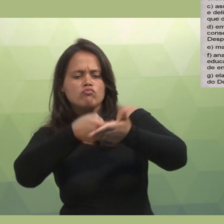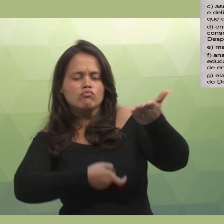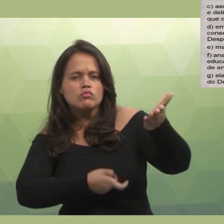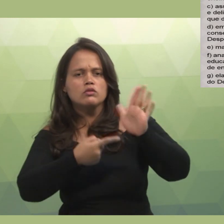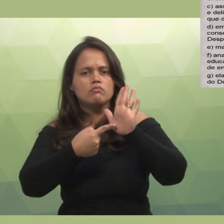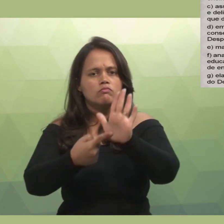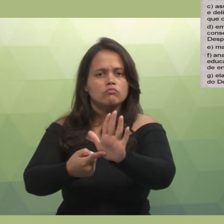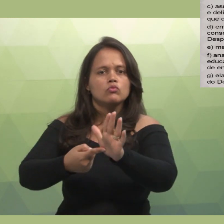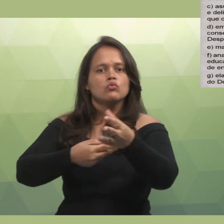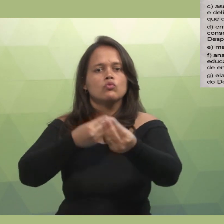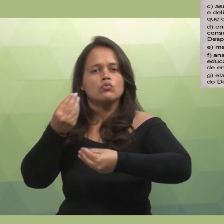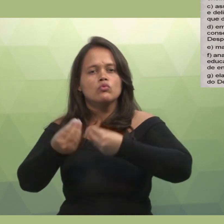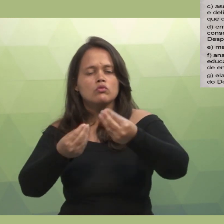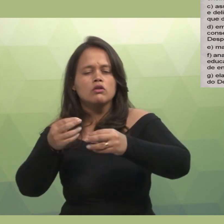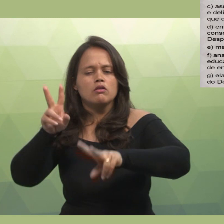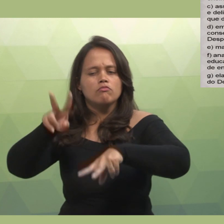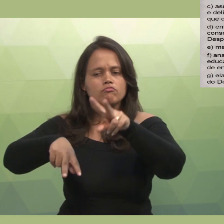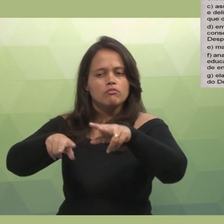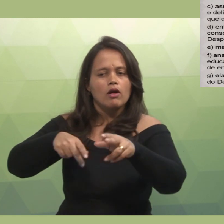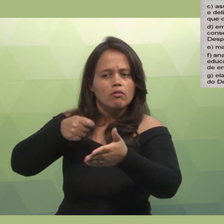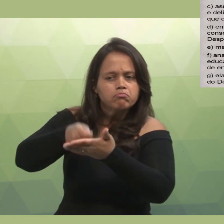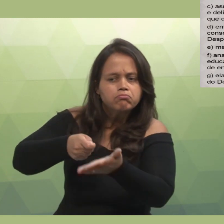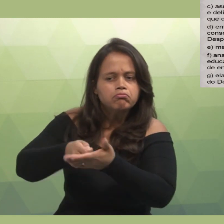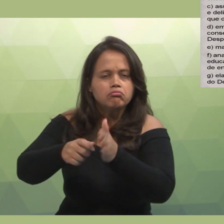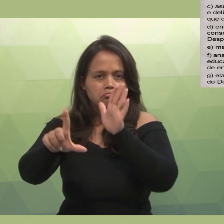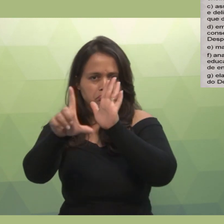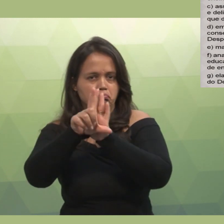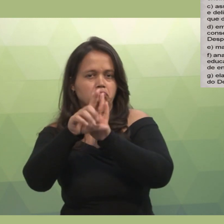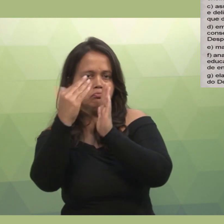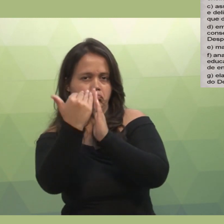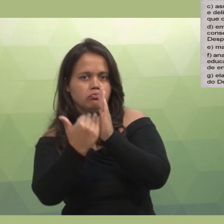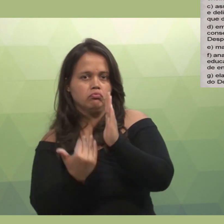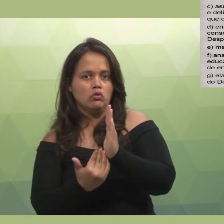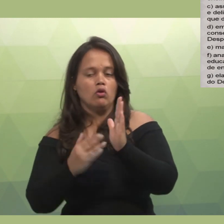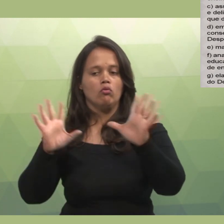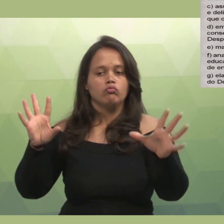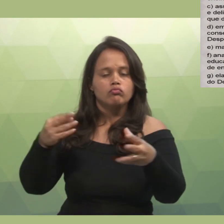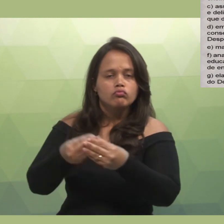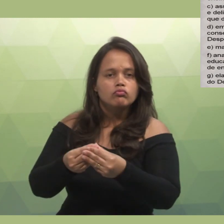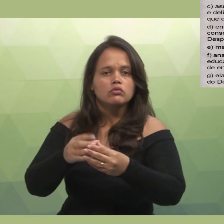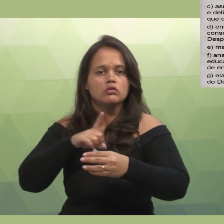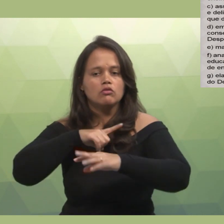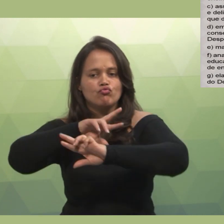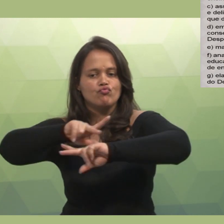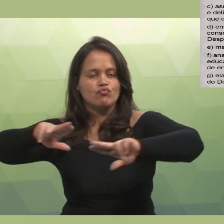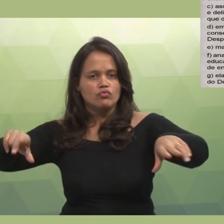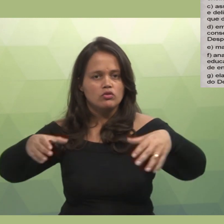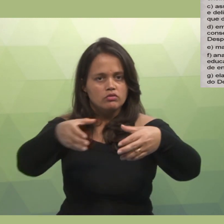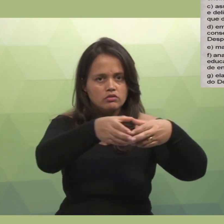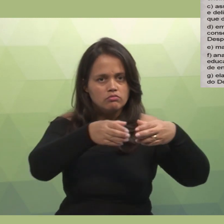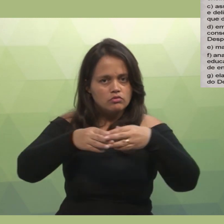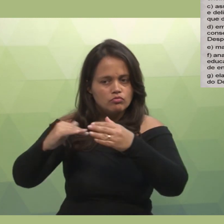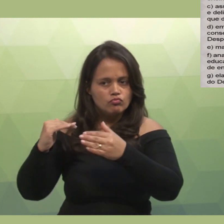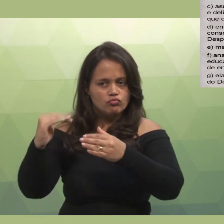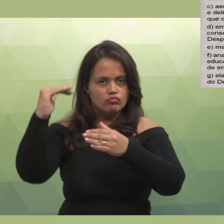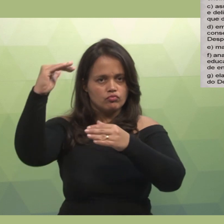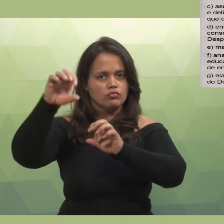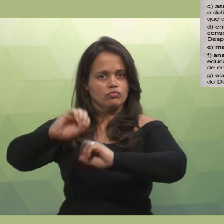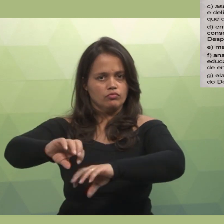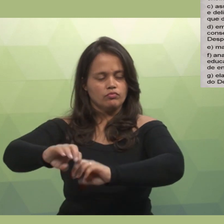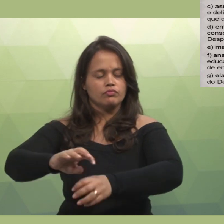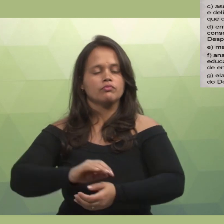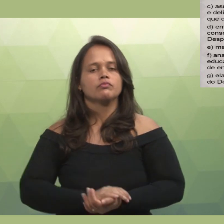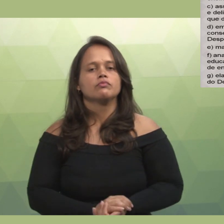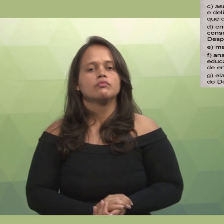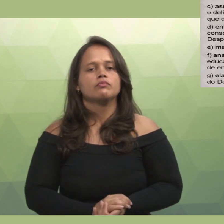educacional no que diz respeito à integração entre os diferentes níveis e modalidades de ensino, elaborar o seu regimento a